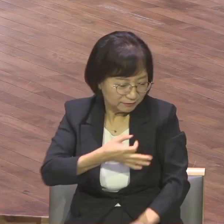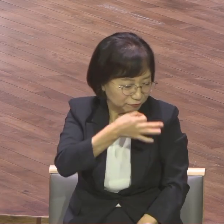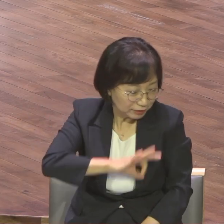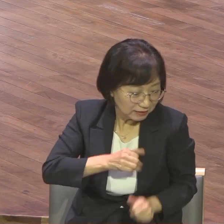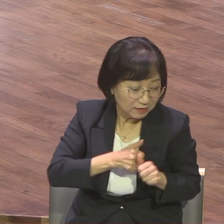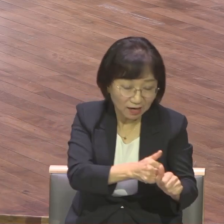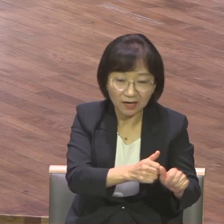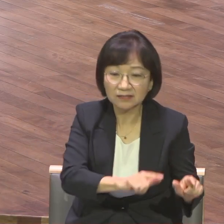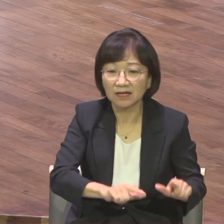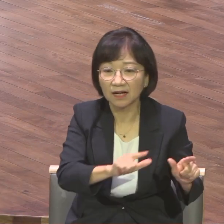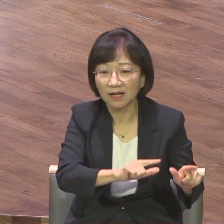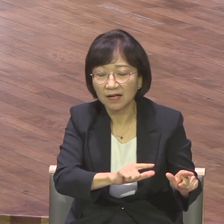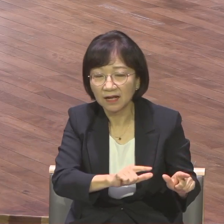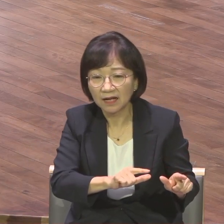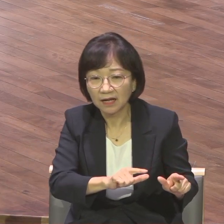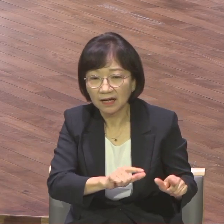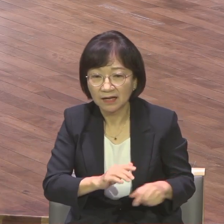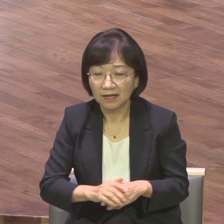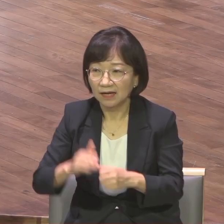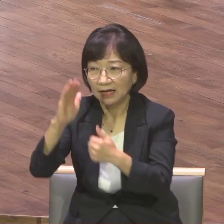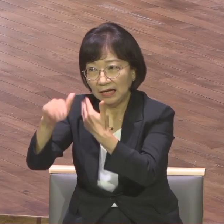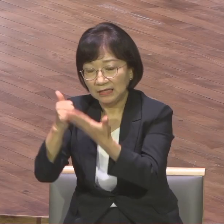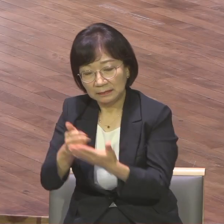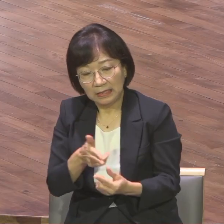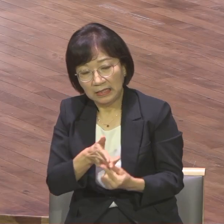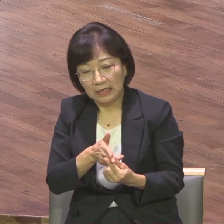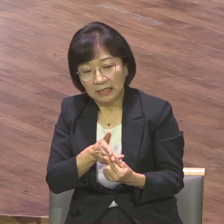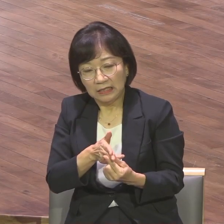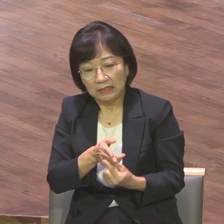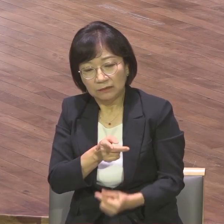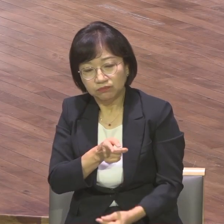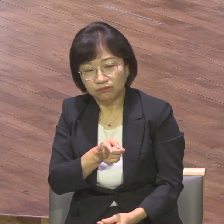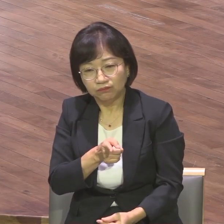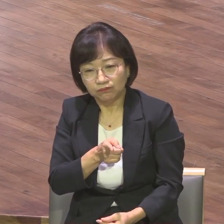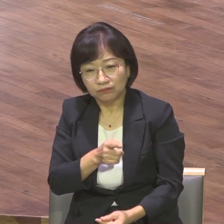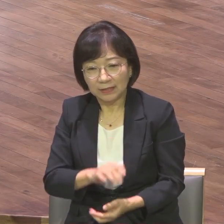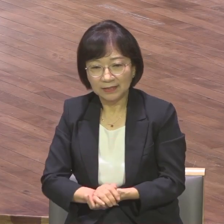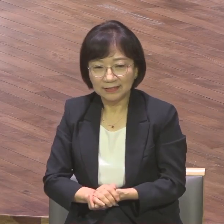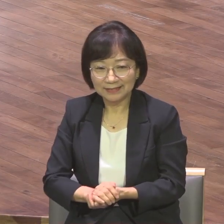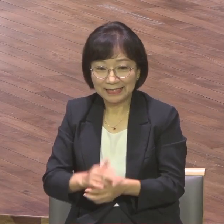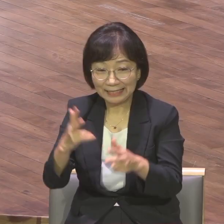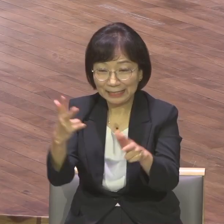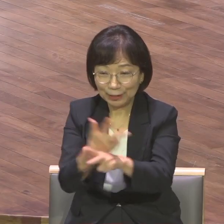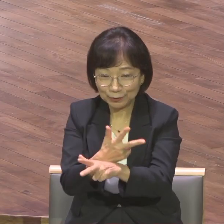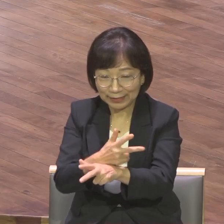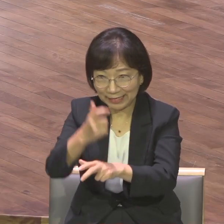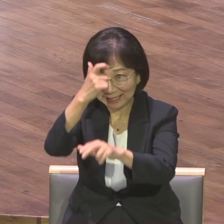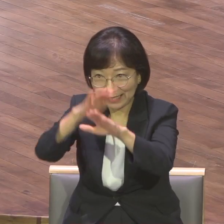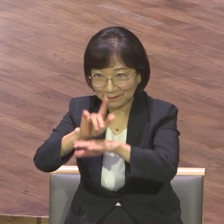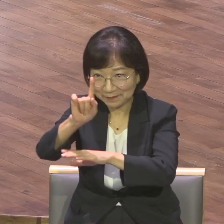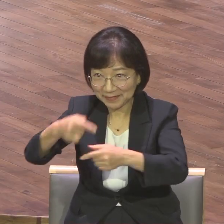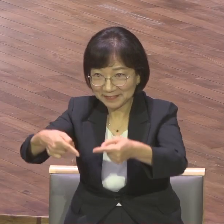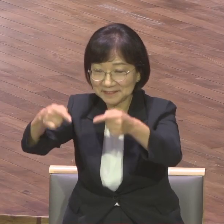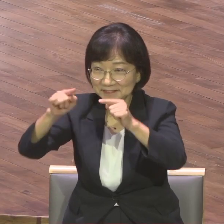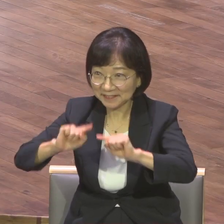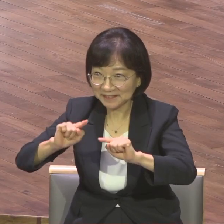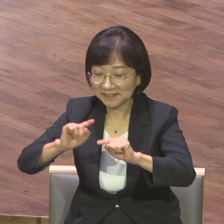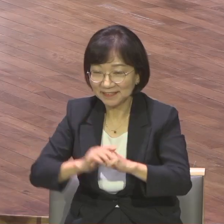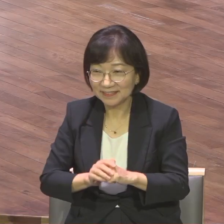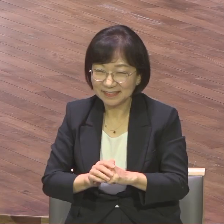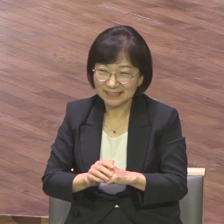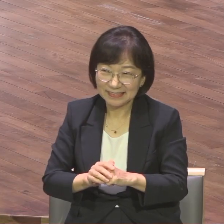중심적. 하나님이 속습니까? 주일 한번 교회 나왔다고 해서 하나님이 그 중심을 안